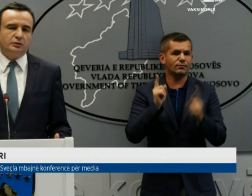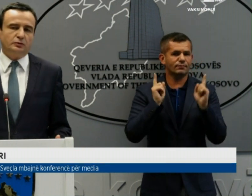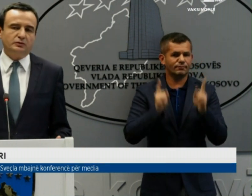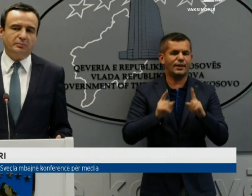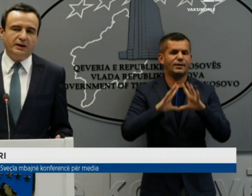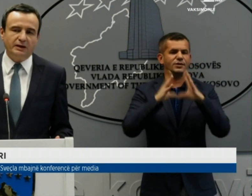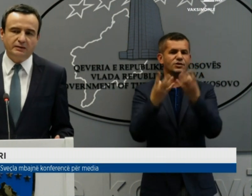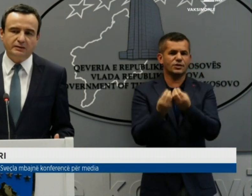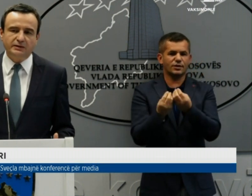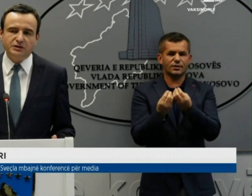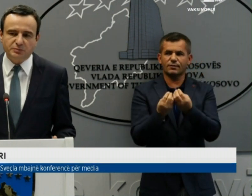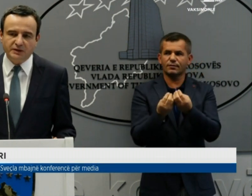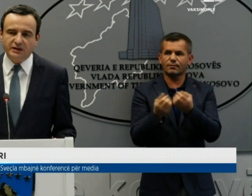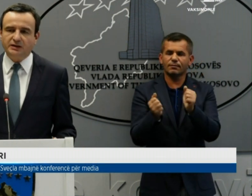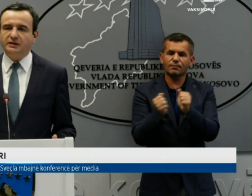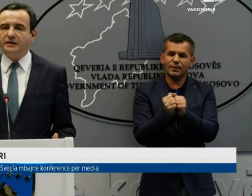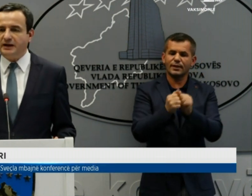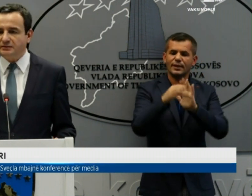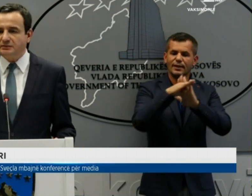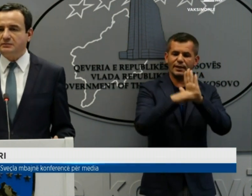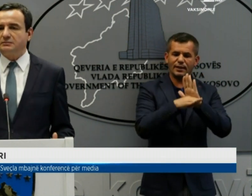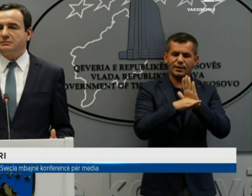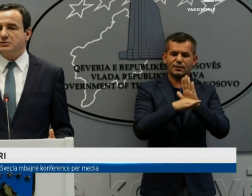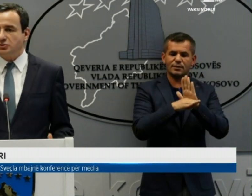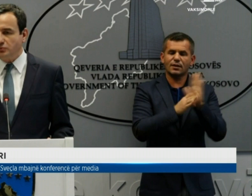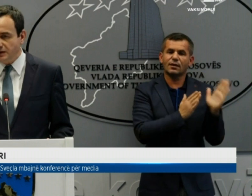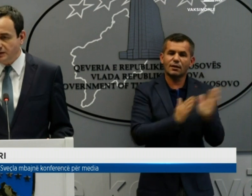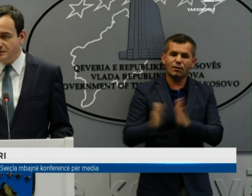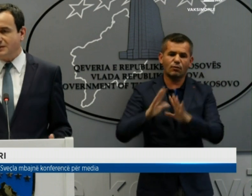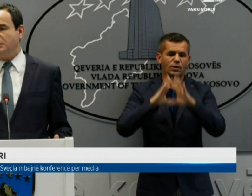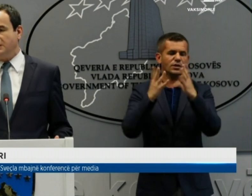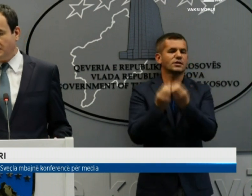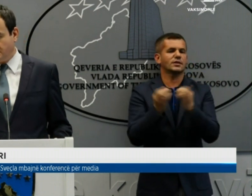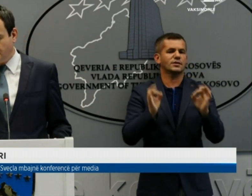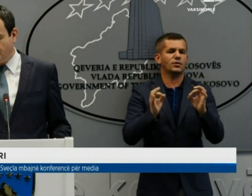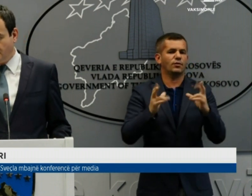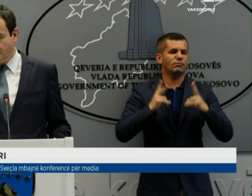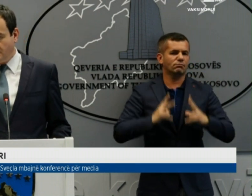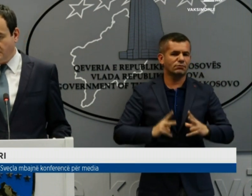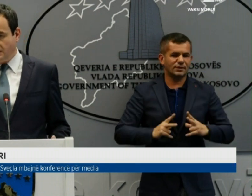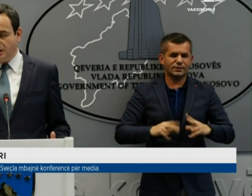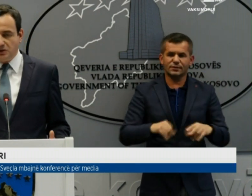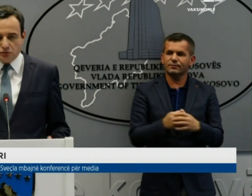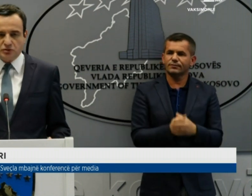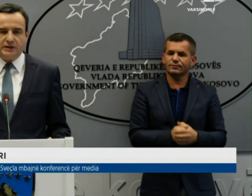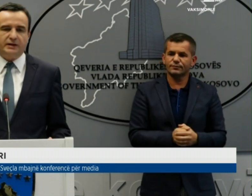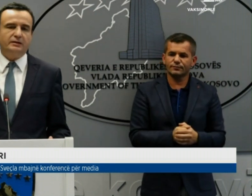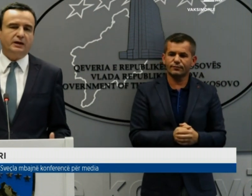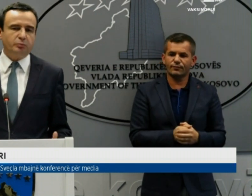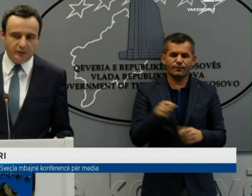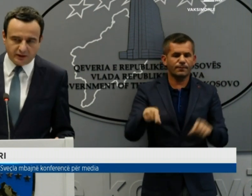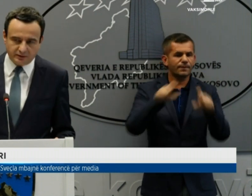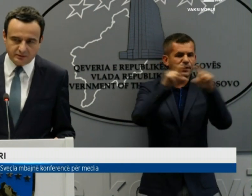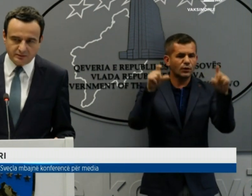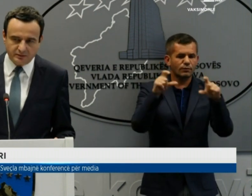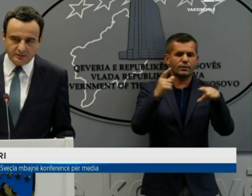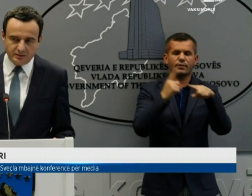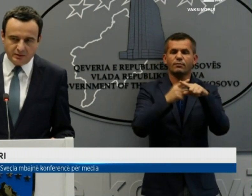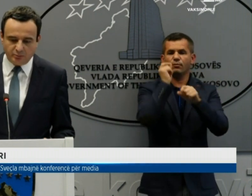Shteti ndërtohet me ligjshmëri, rend, siguri, stabilitet. Institucional e